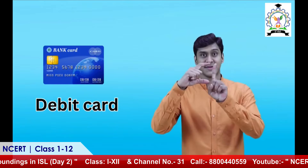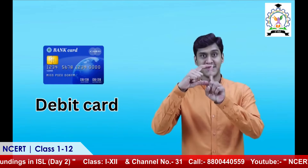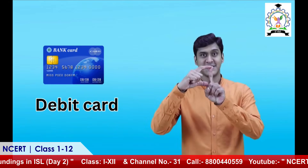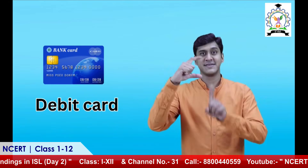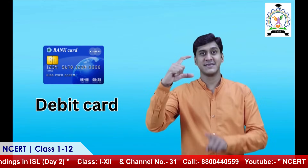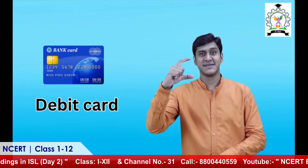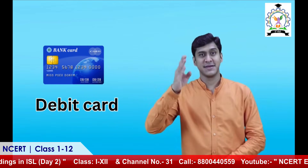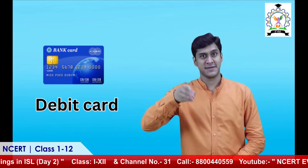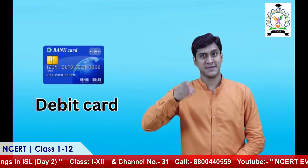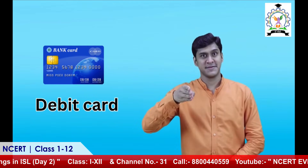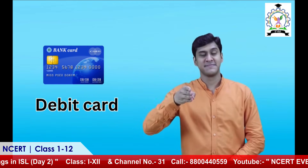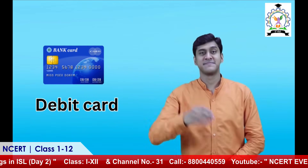डेबिट कार्ड